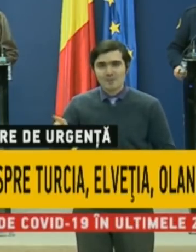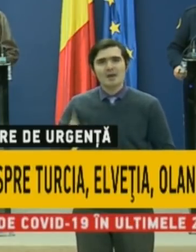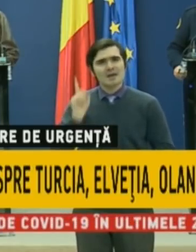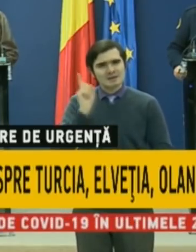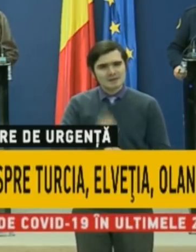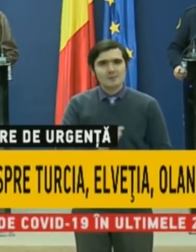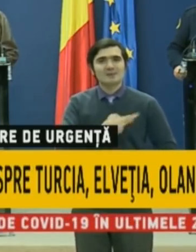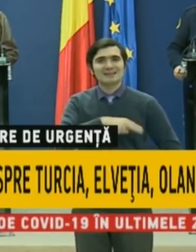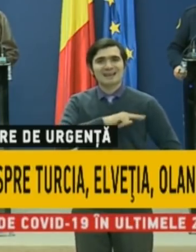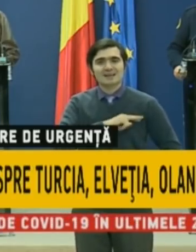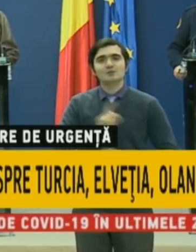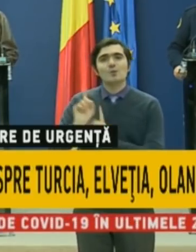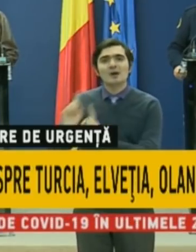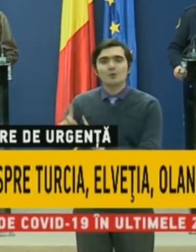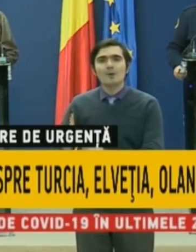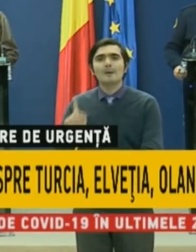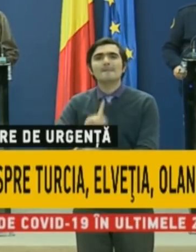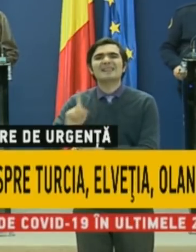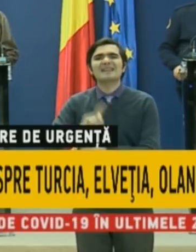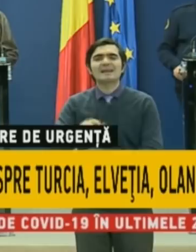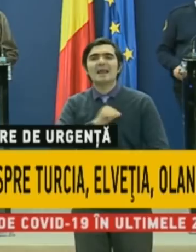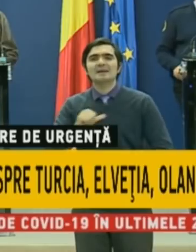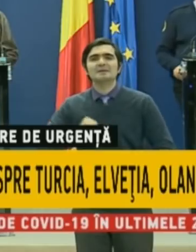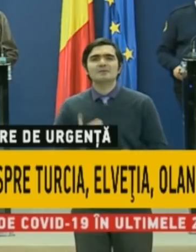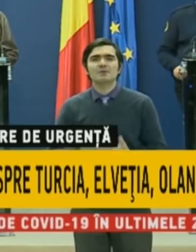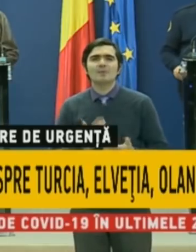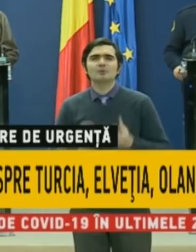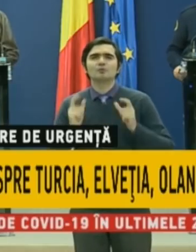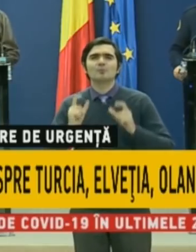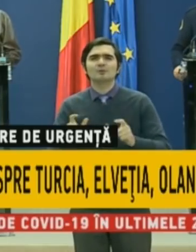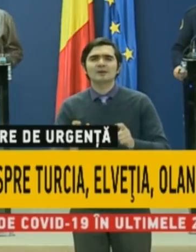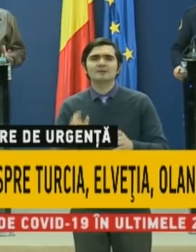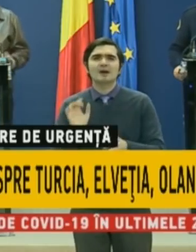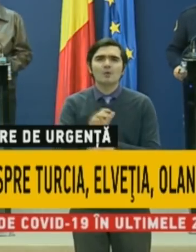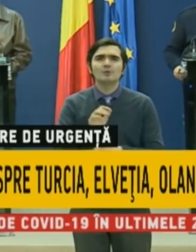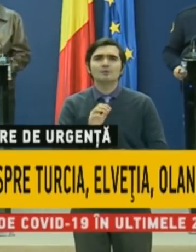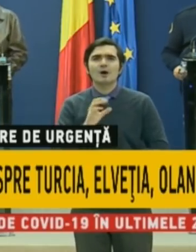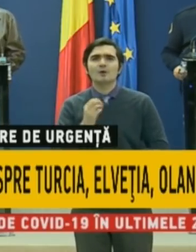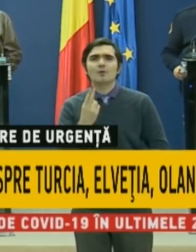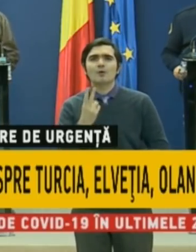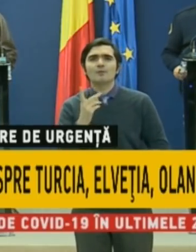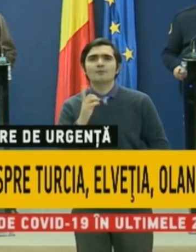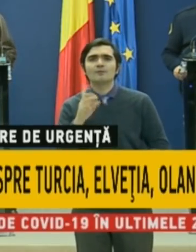materialelor individuale de protecție împotriva COVID-19 și,